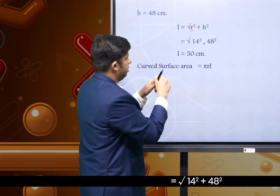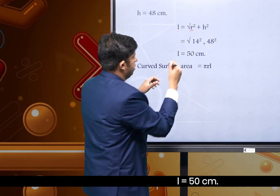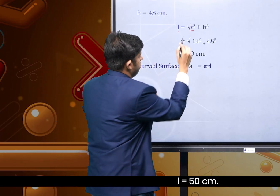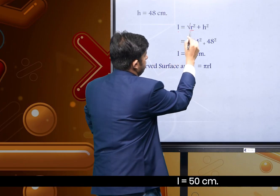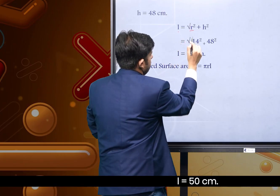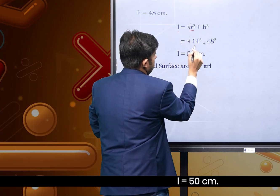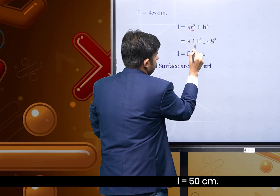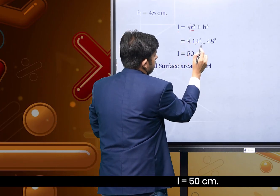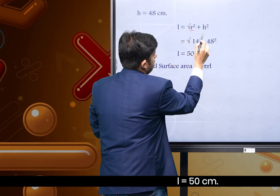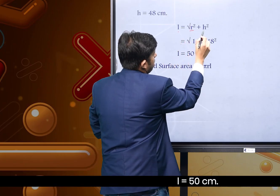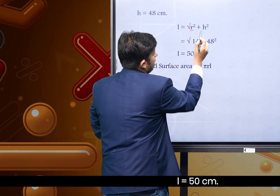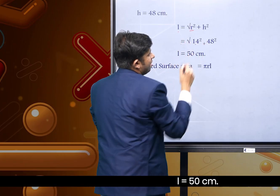L बरोबर 50 सेंटीमीटर.